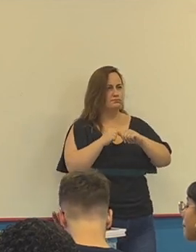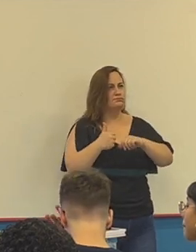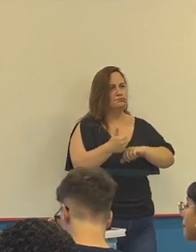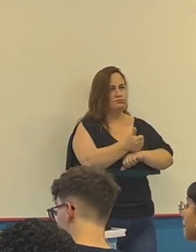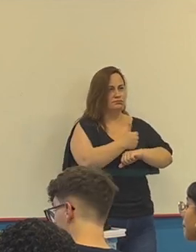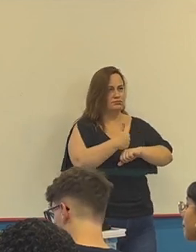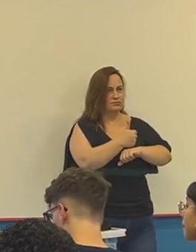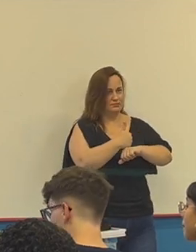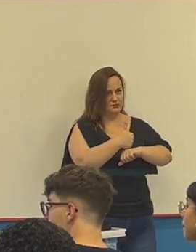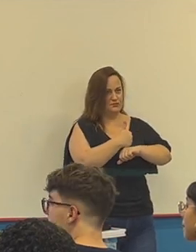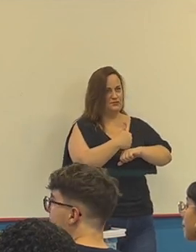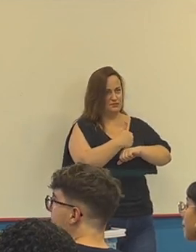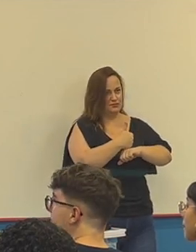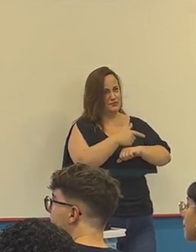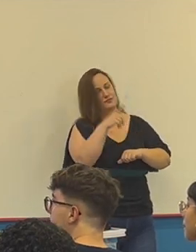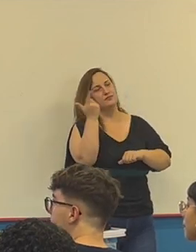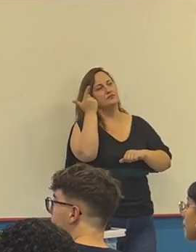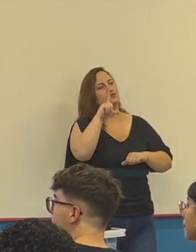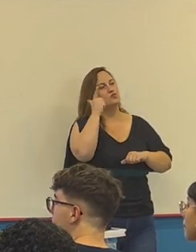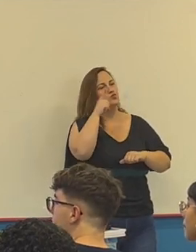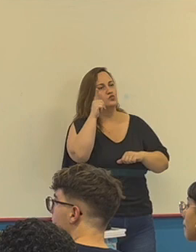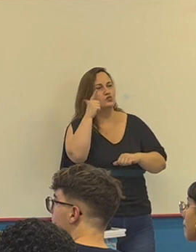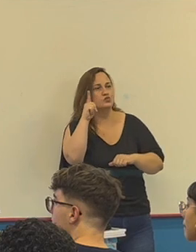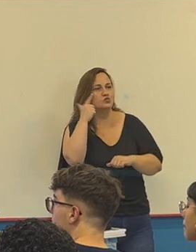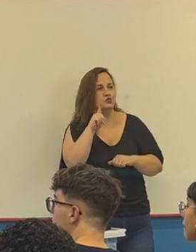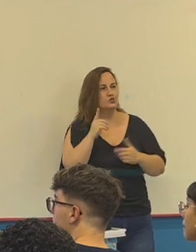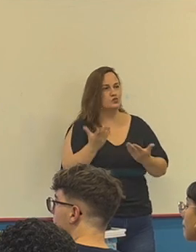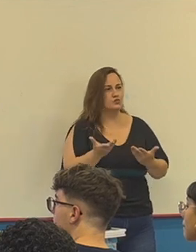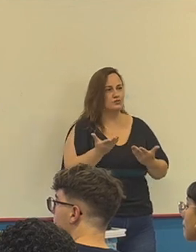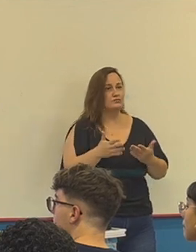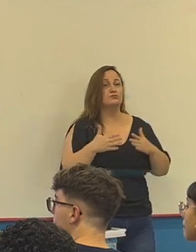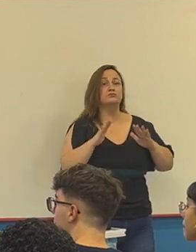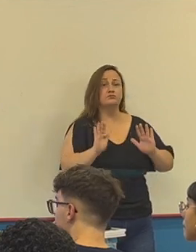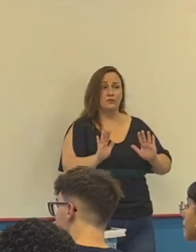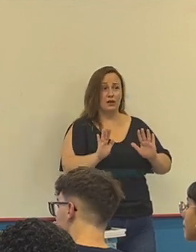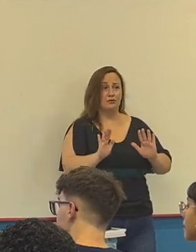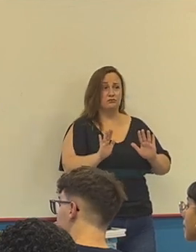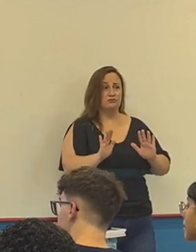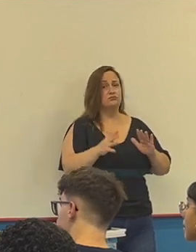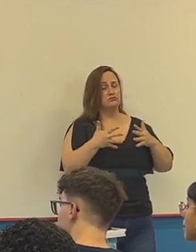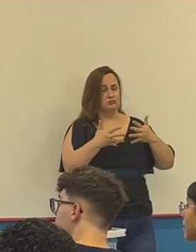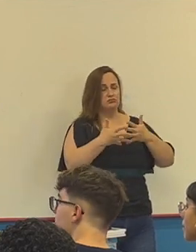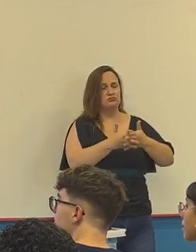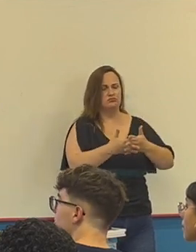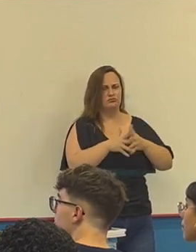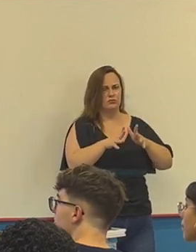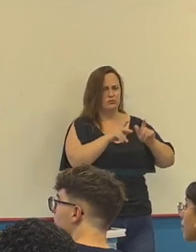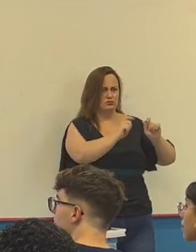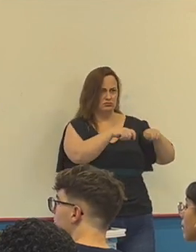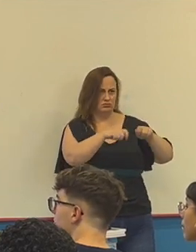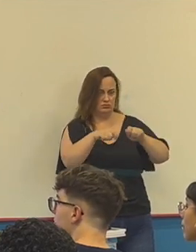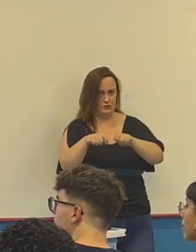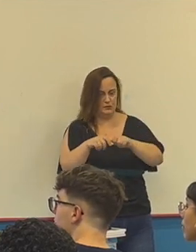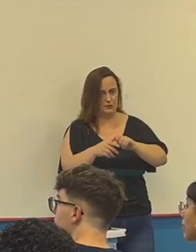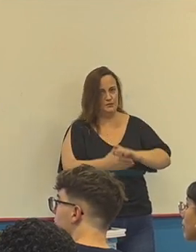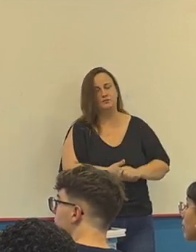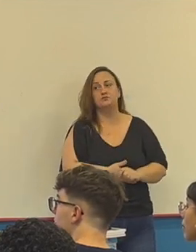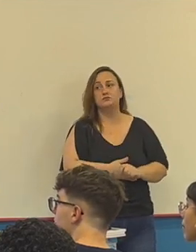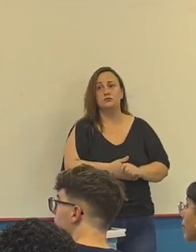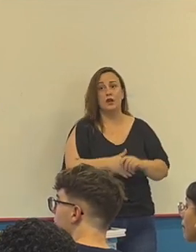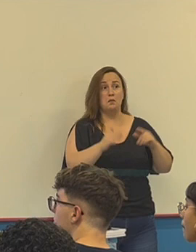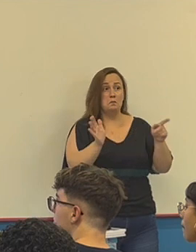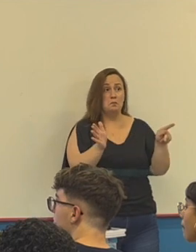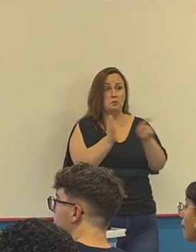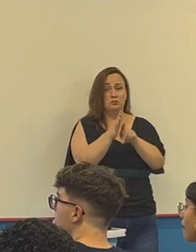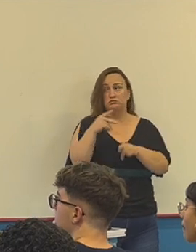à arte, é bem complicado, né? Assim, então, mas só estou querendo dizer que é possível. No meu caso,